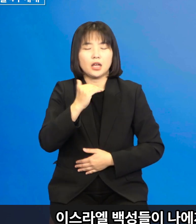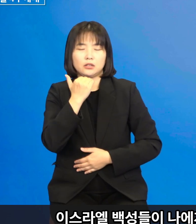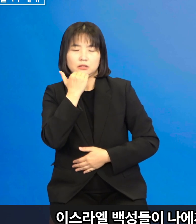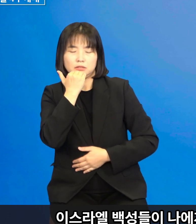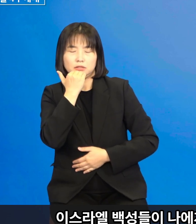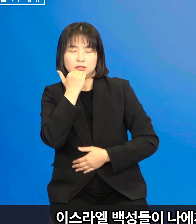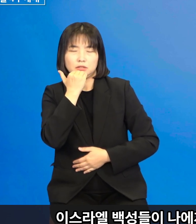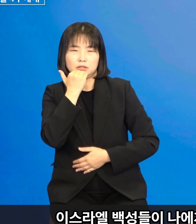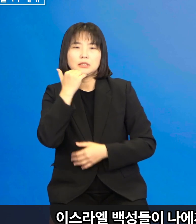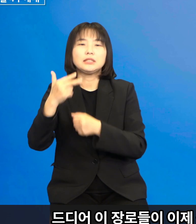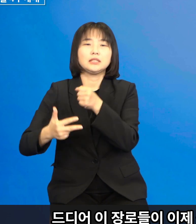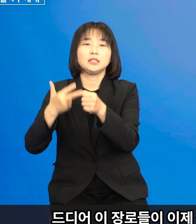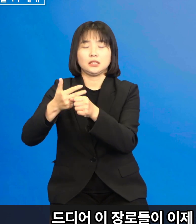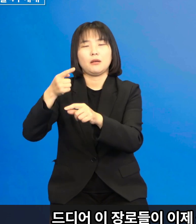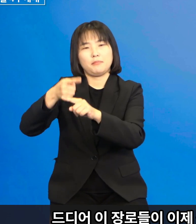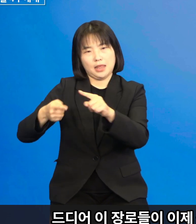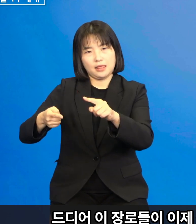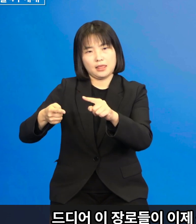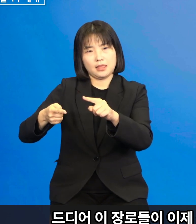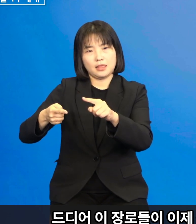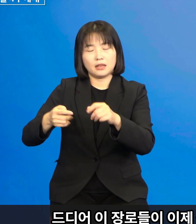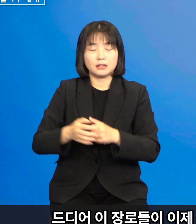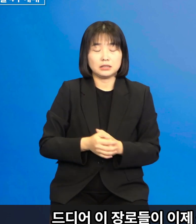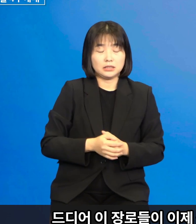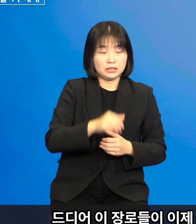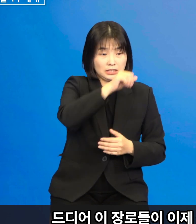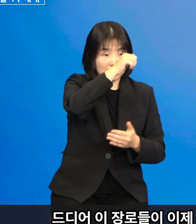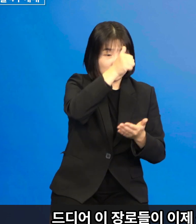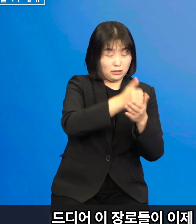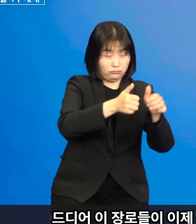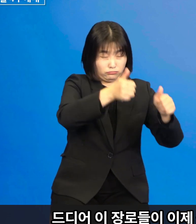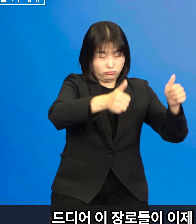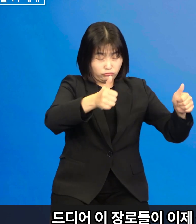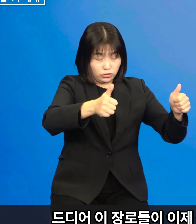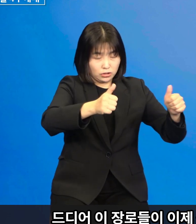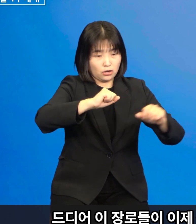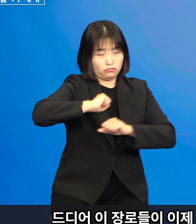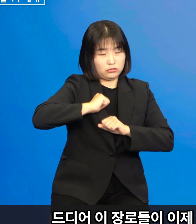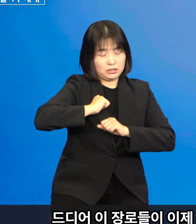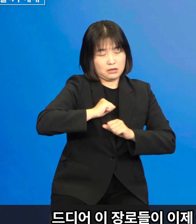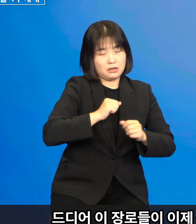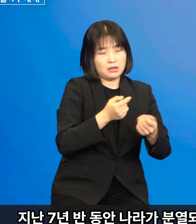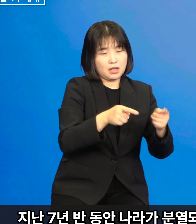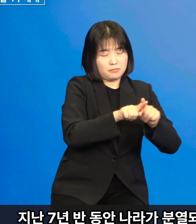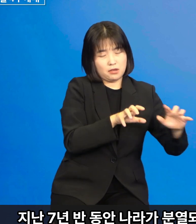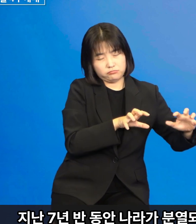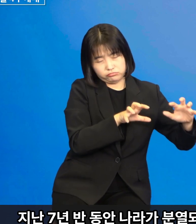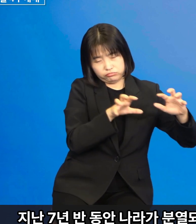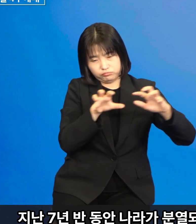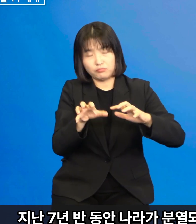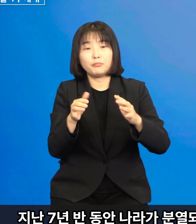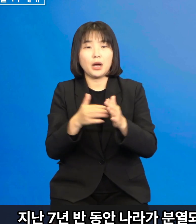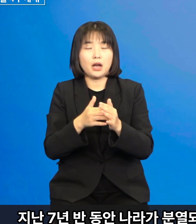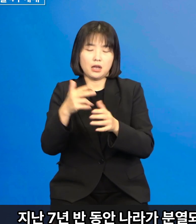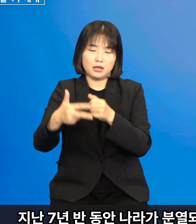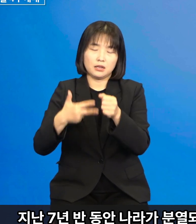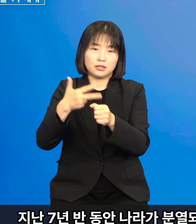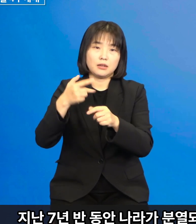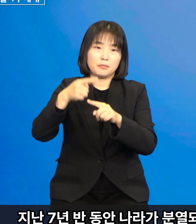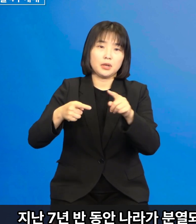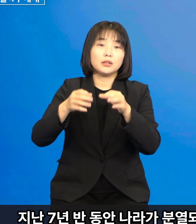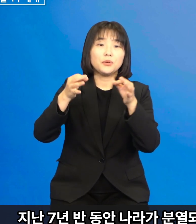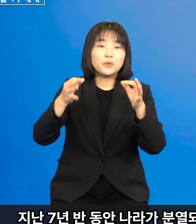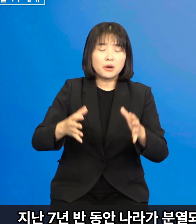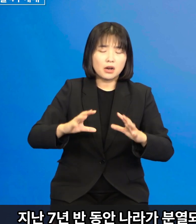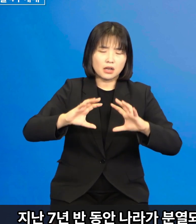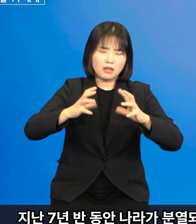오기를 7년 반을 기다렸는데 드디어 이 장로들이 이제 군사를 이끌고 다윗에게 왔어요. 지난 7년 반 동안 이